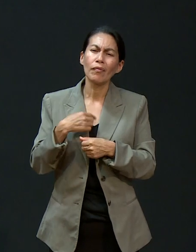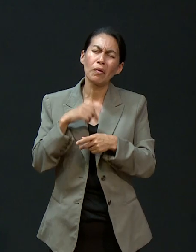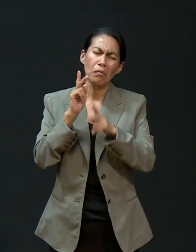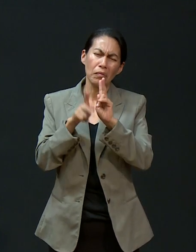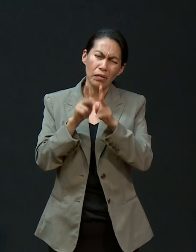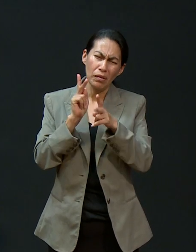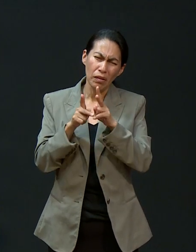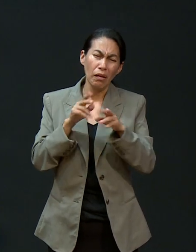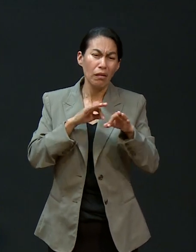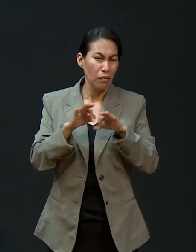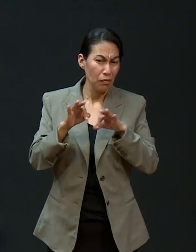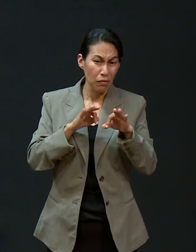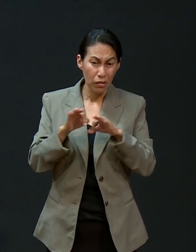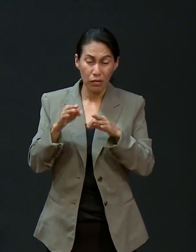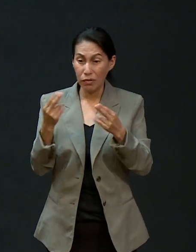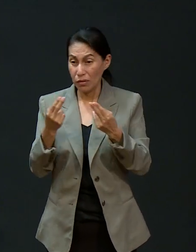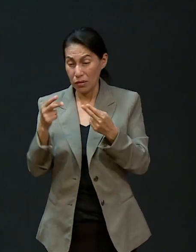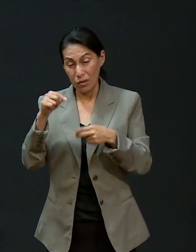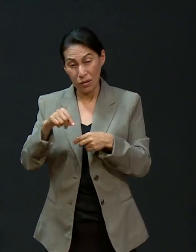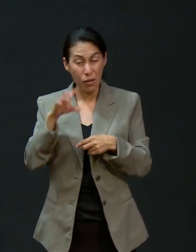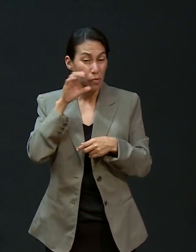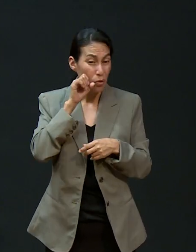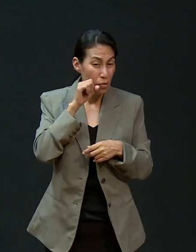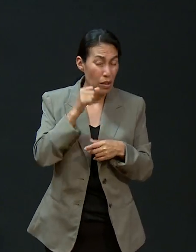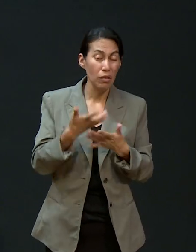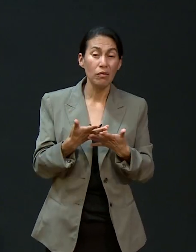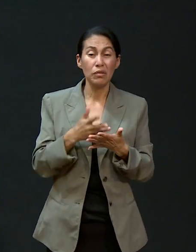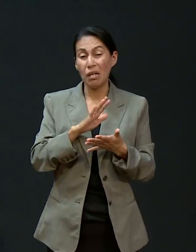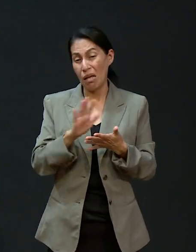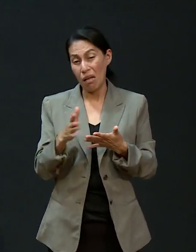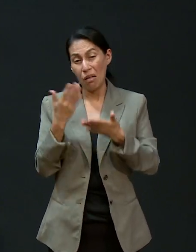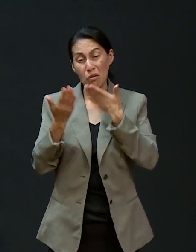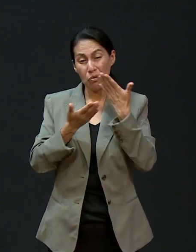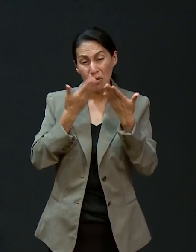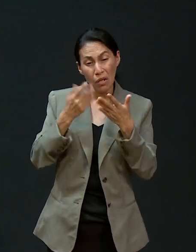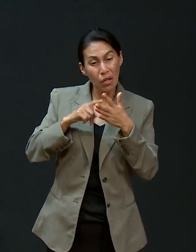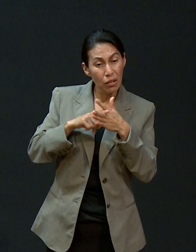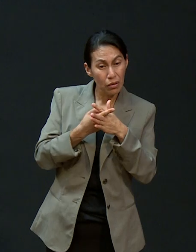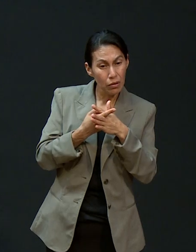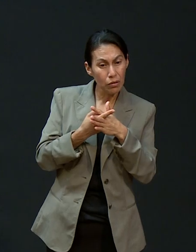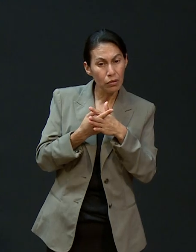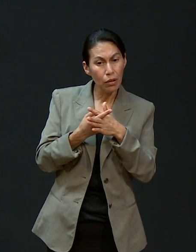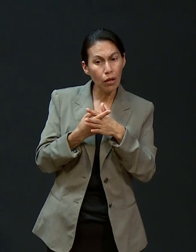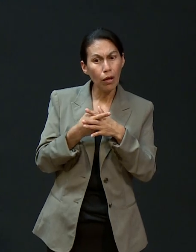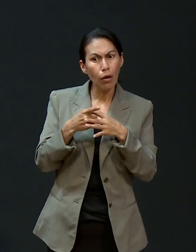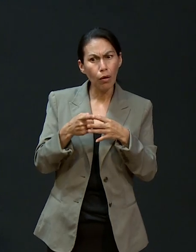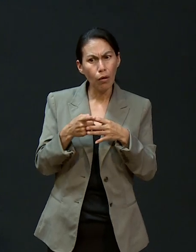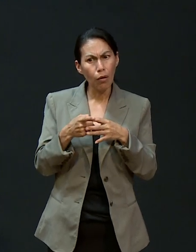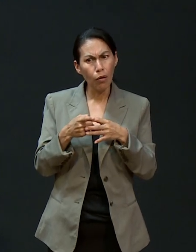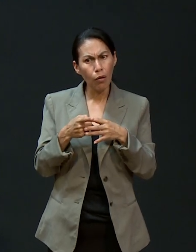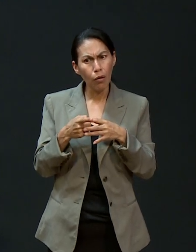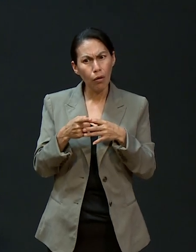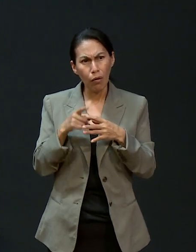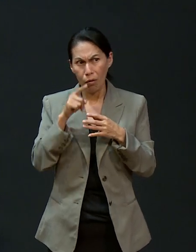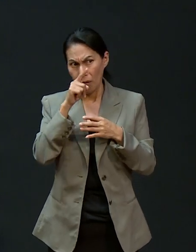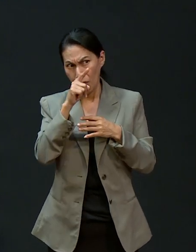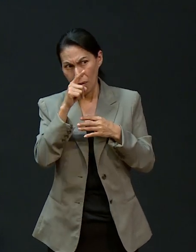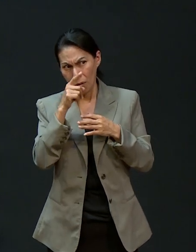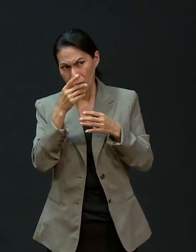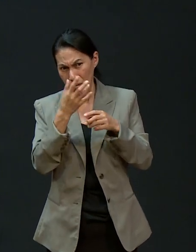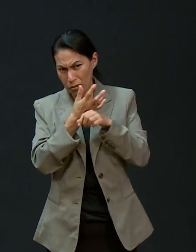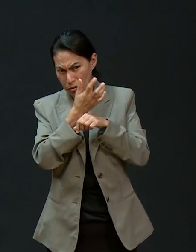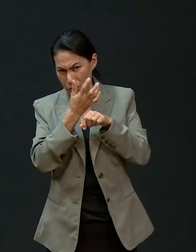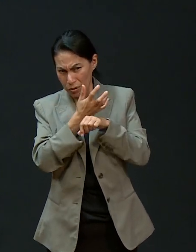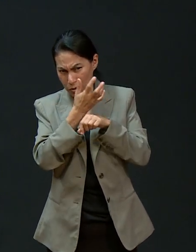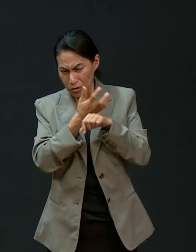conté para ellos, mira, yo necesito de un trabajo aquí en Montemorelos porque va a comenzar el semestre. Y dijeron, ¿tú irías a Estados Unidos a